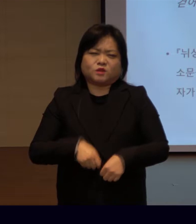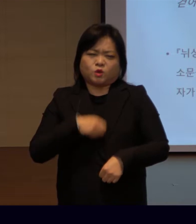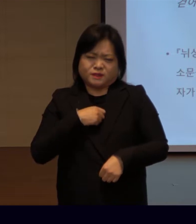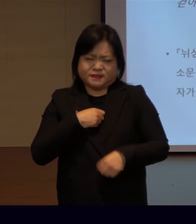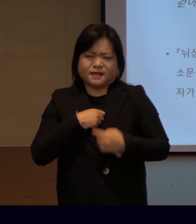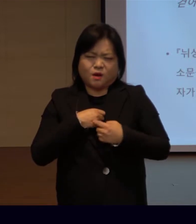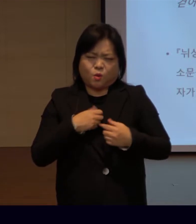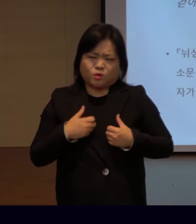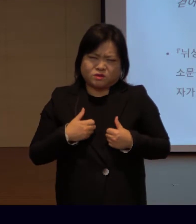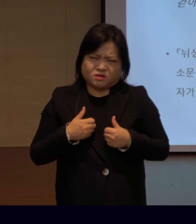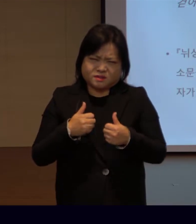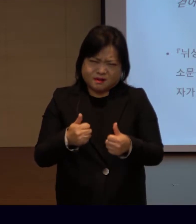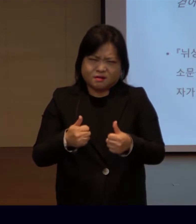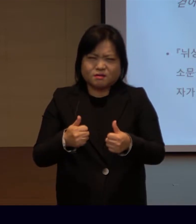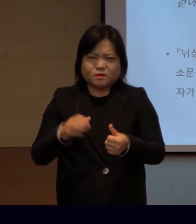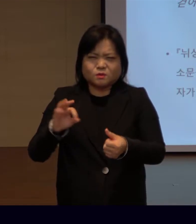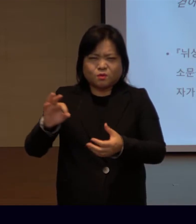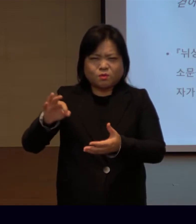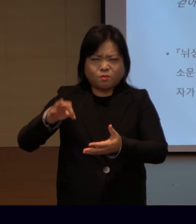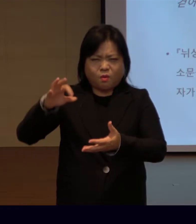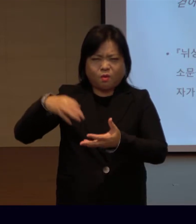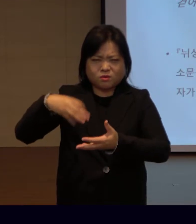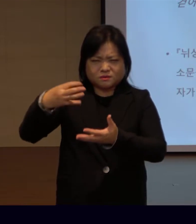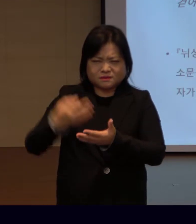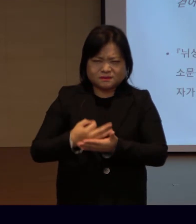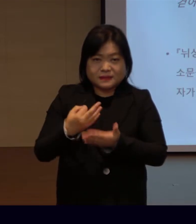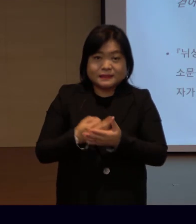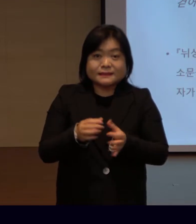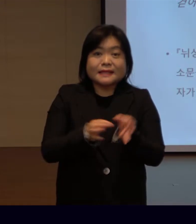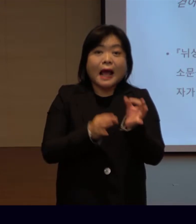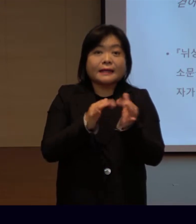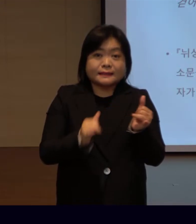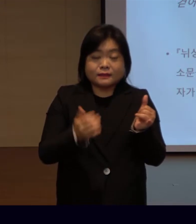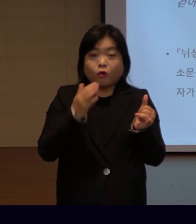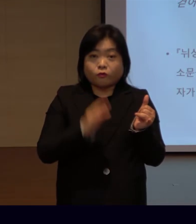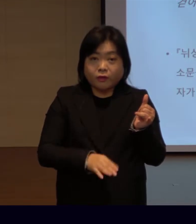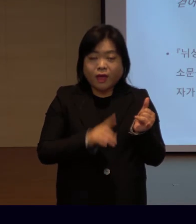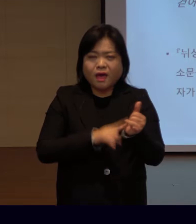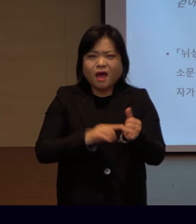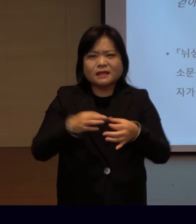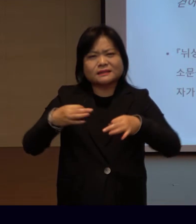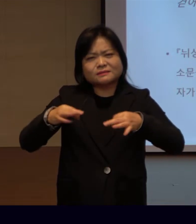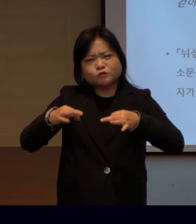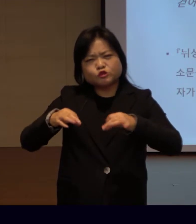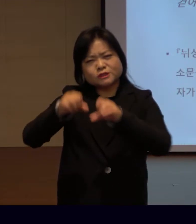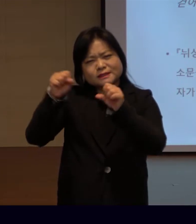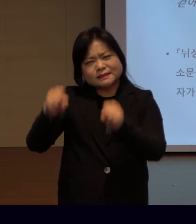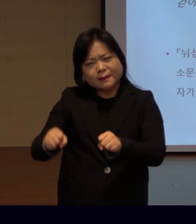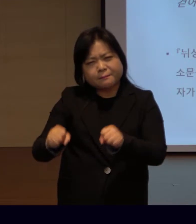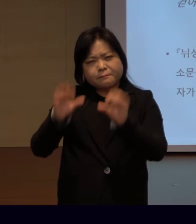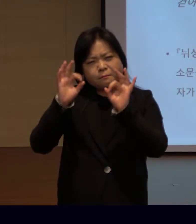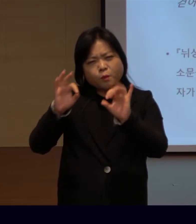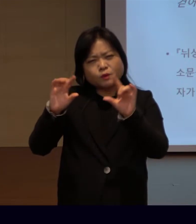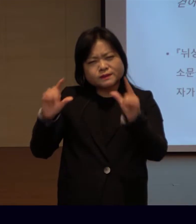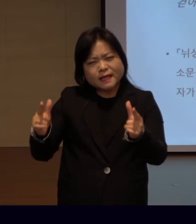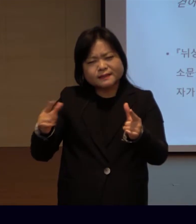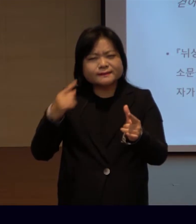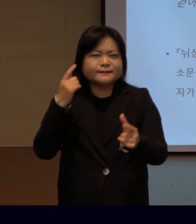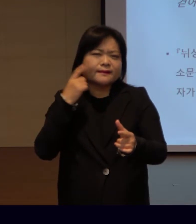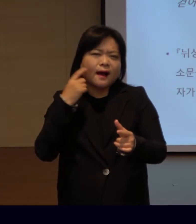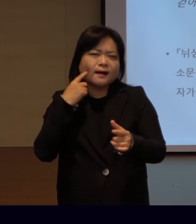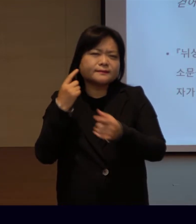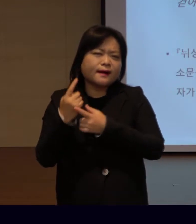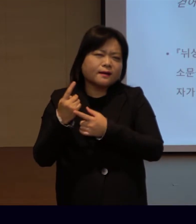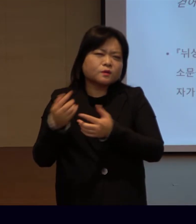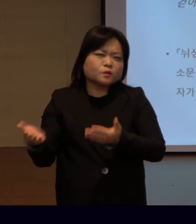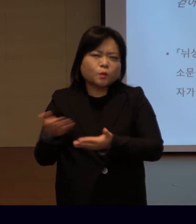정직하고 성실하고 돈을 많이 버는 상인이었는데 이런 금융 시스템 보이지 않는 가상으로